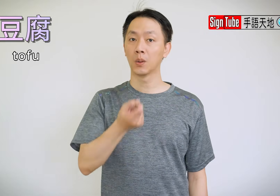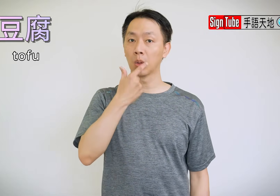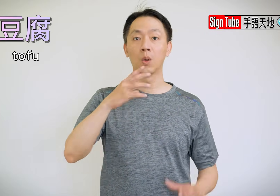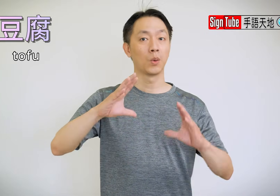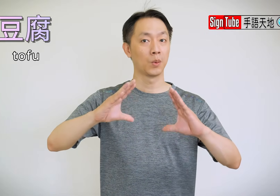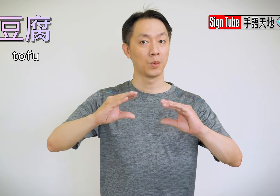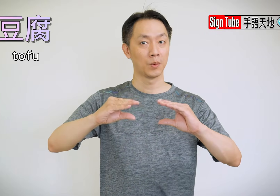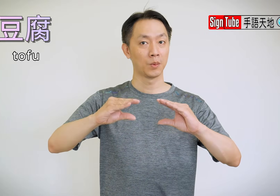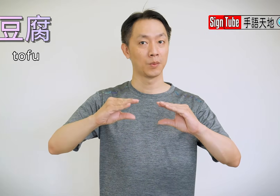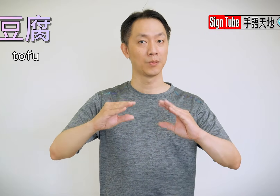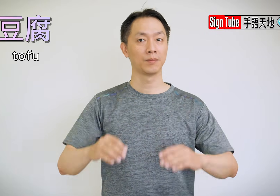豆腐、